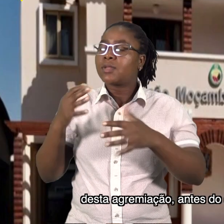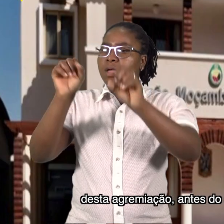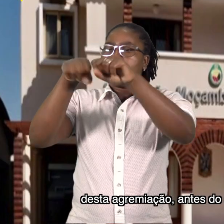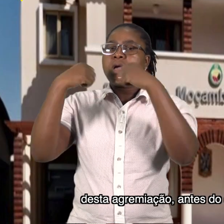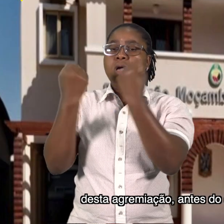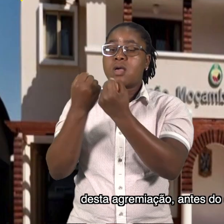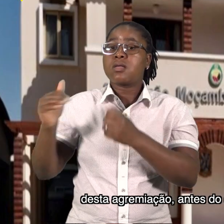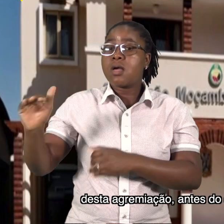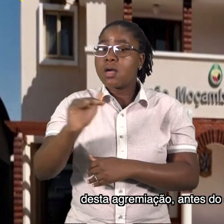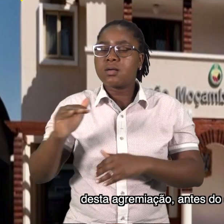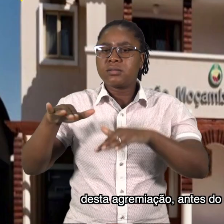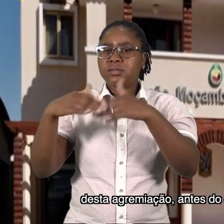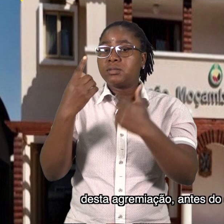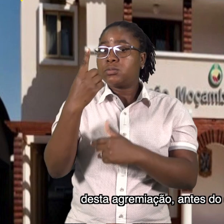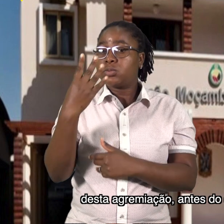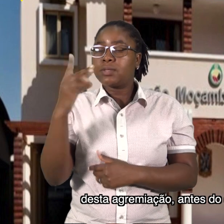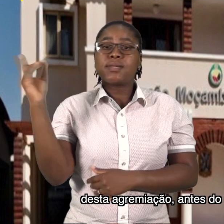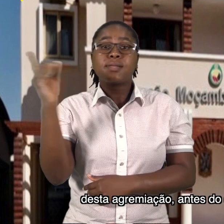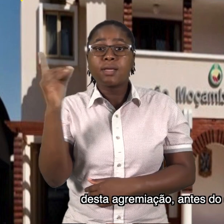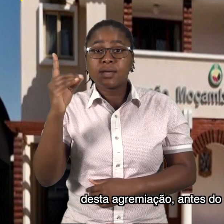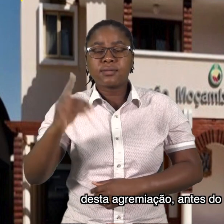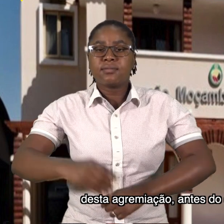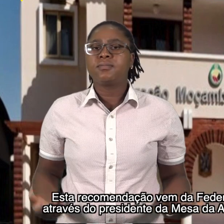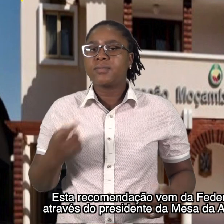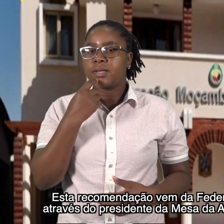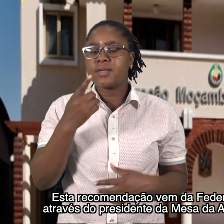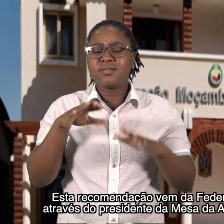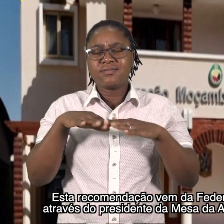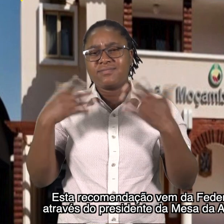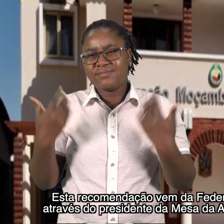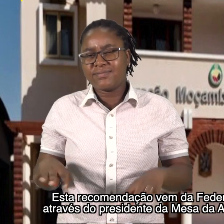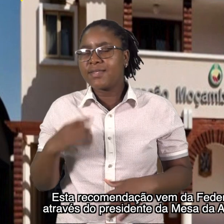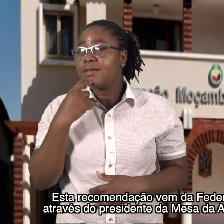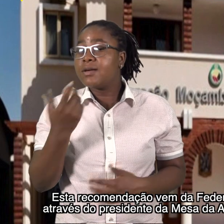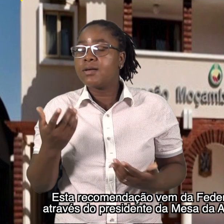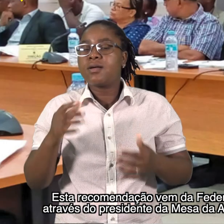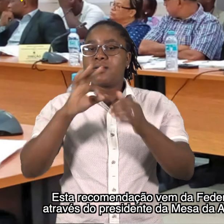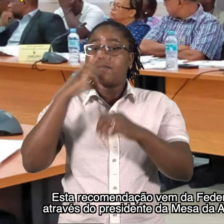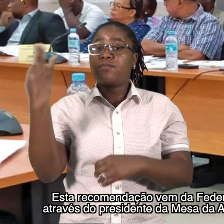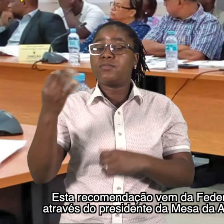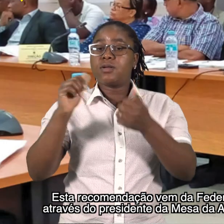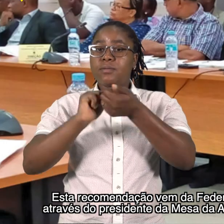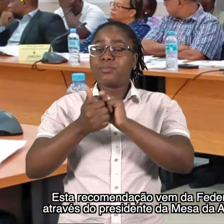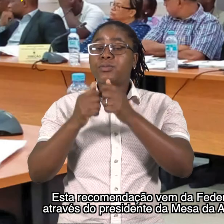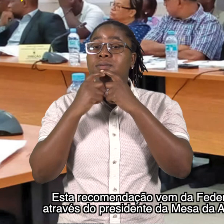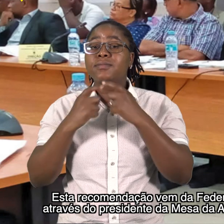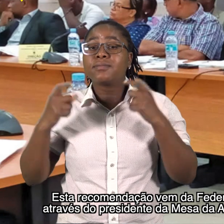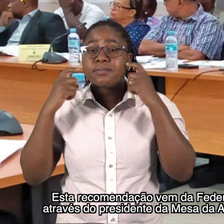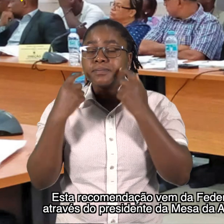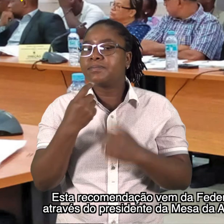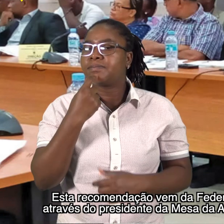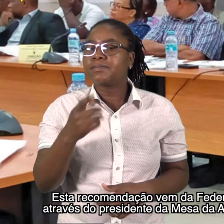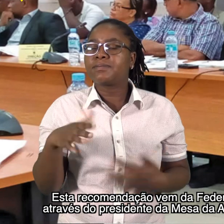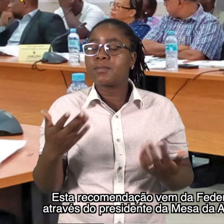desta agremiação antes do dia 14 de dezembro. Esta recomendação vem da Federação Moçambitana de